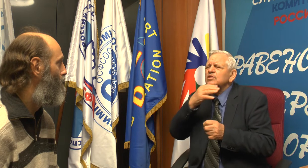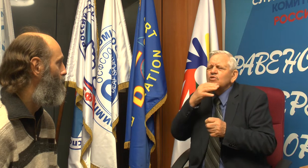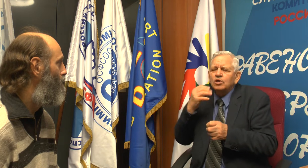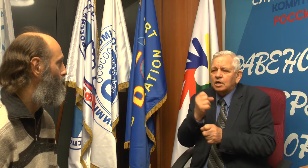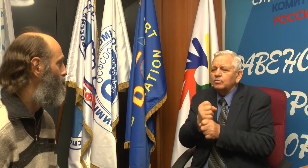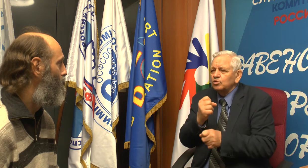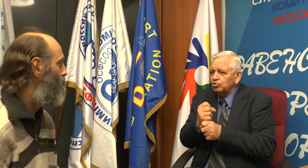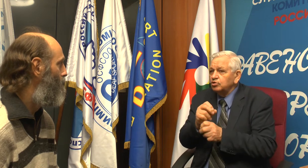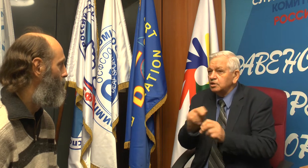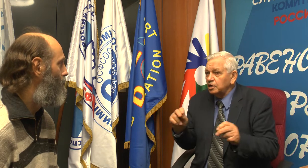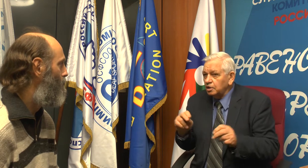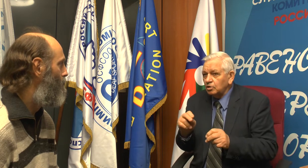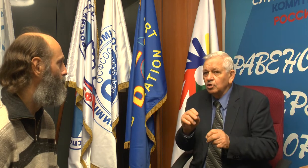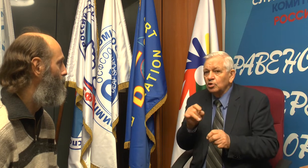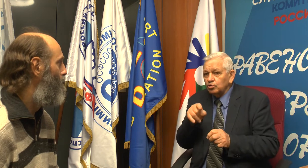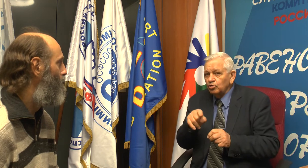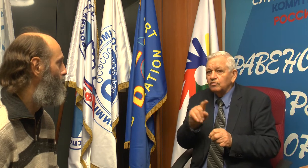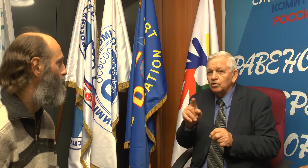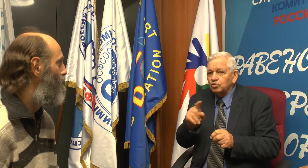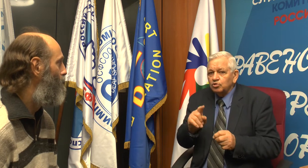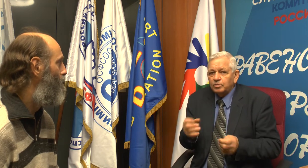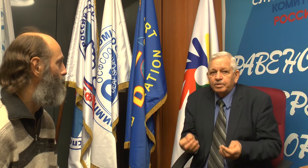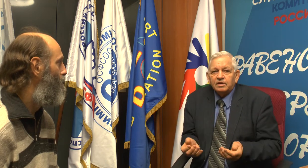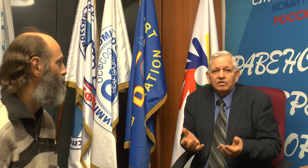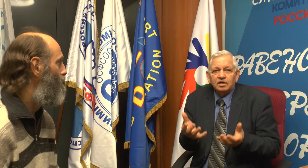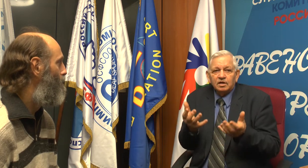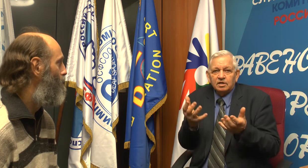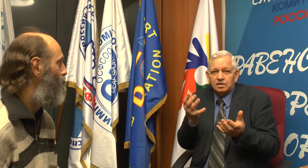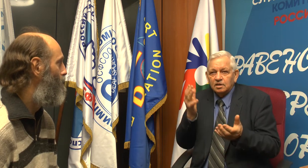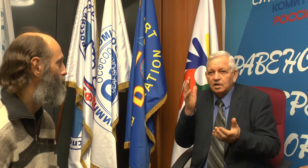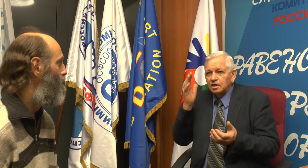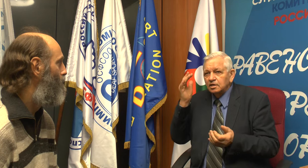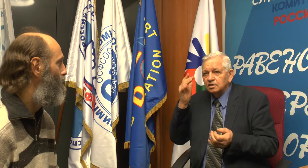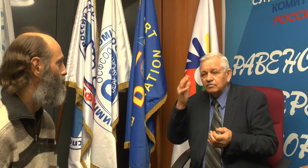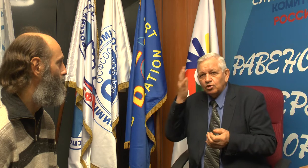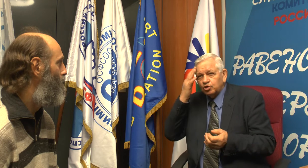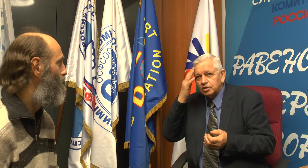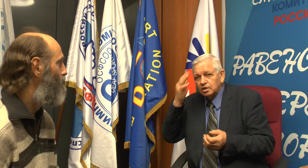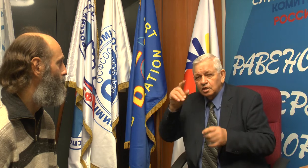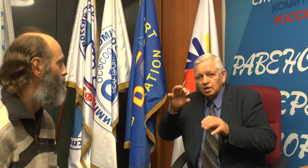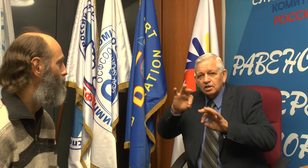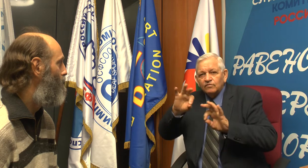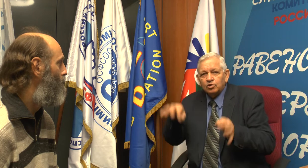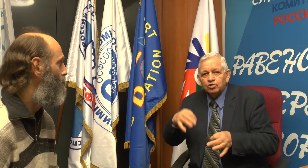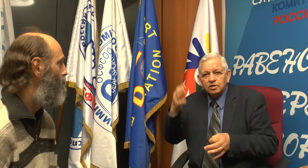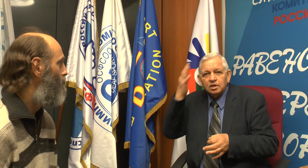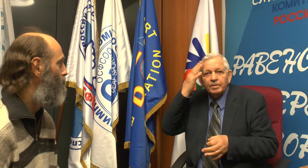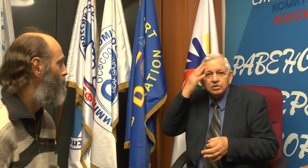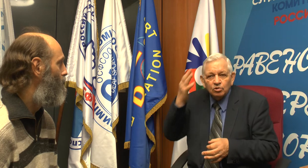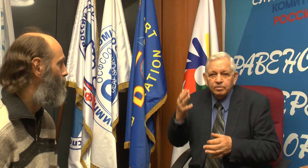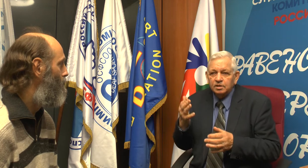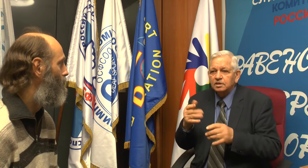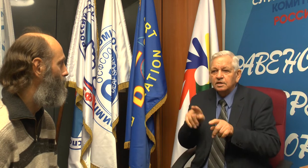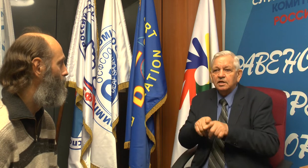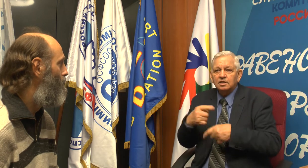много-много работают тренеры, то у него что-то проявляется. И творческие способности и так